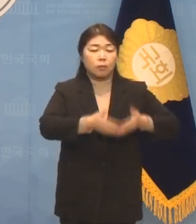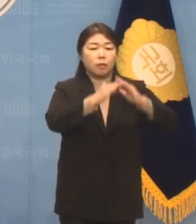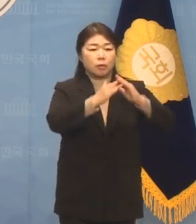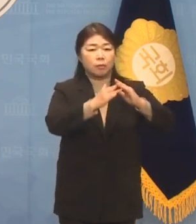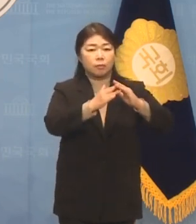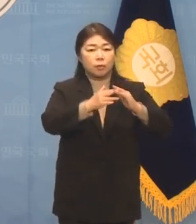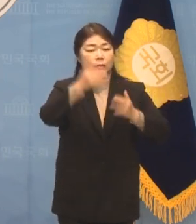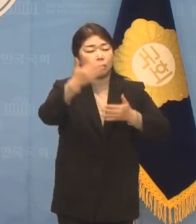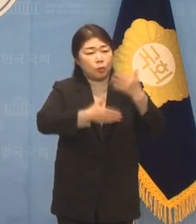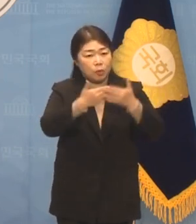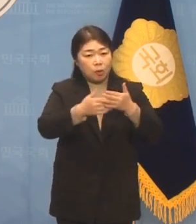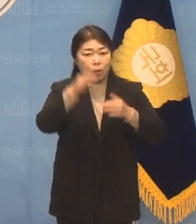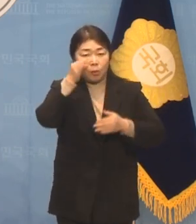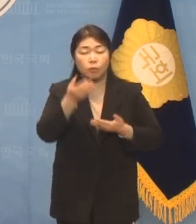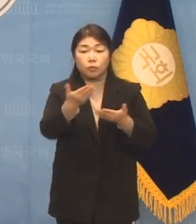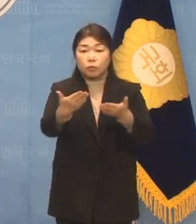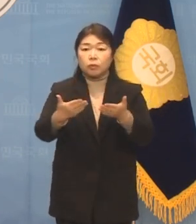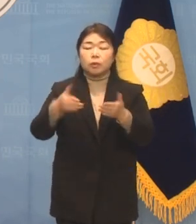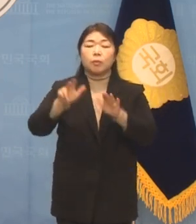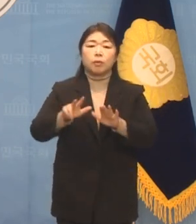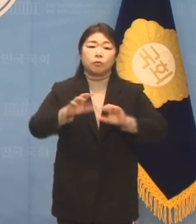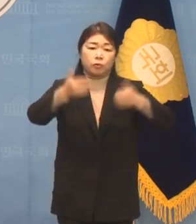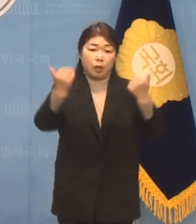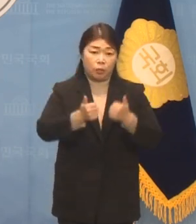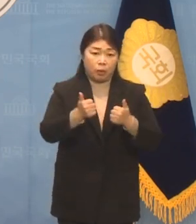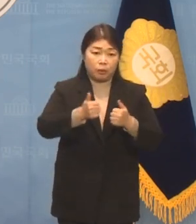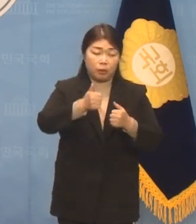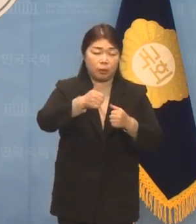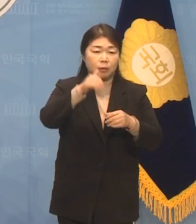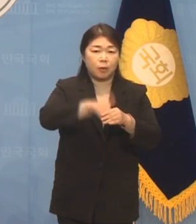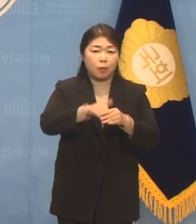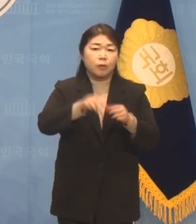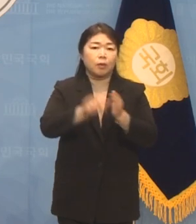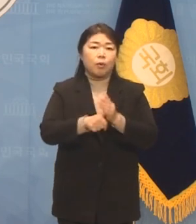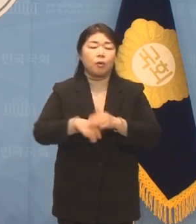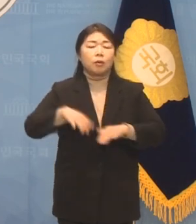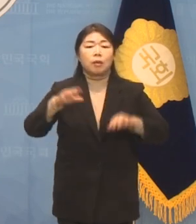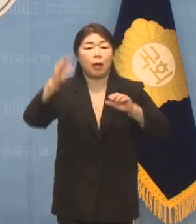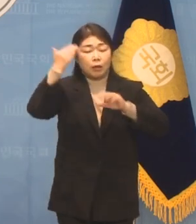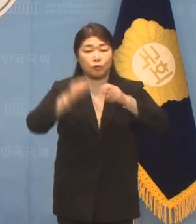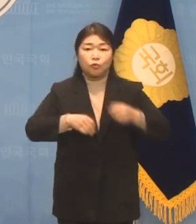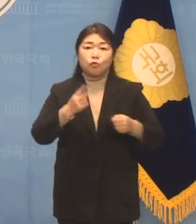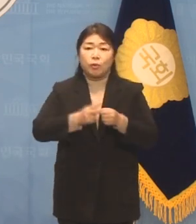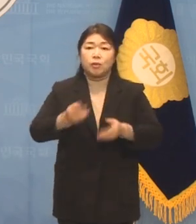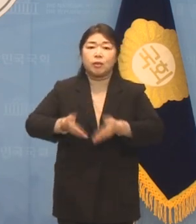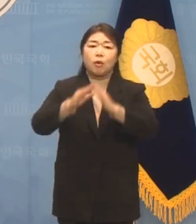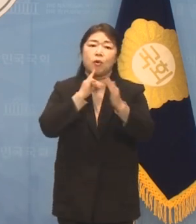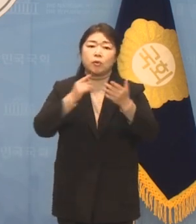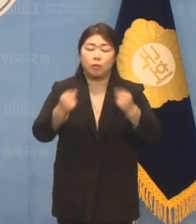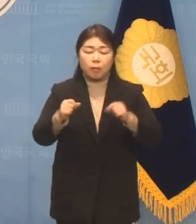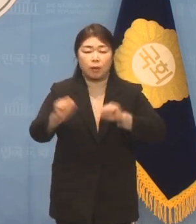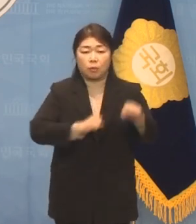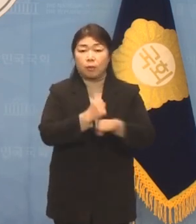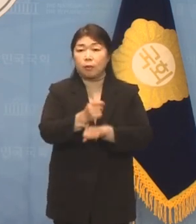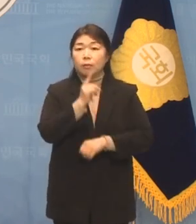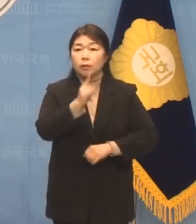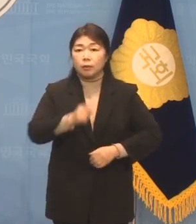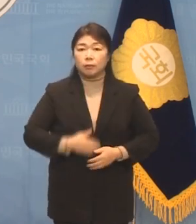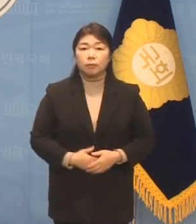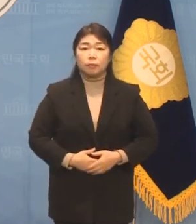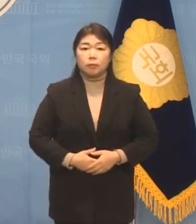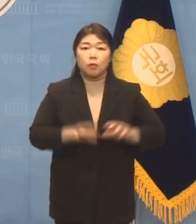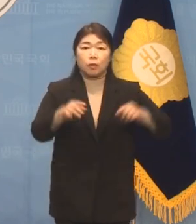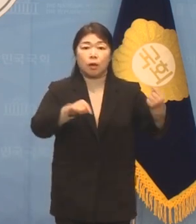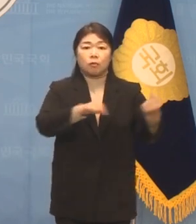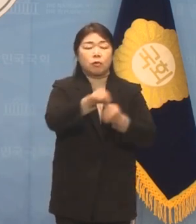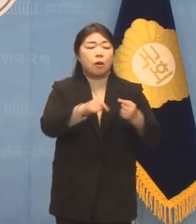관람을 인증하며 이번 총선을 제2의 건국전쟁으로 만들겠다고 합니다. 싸늘한 설 민심에